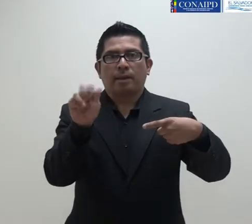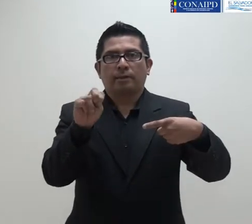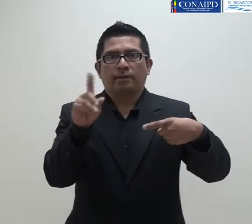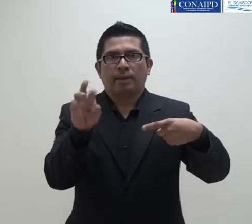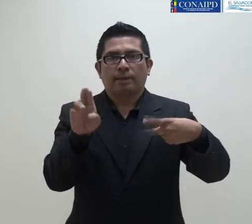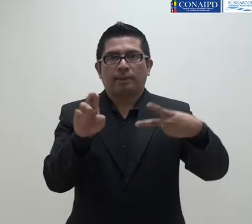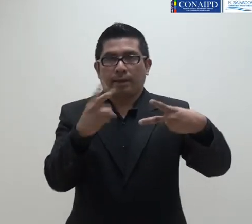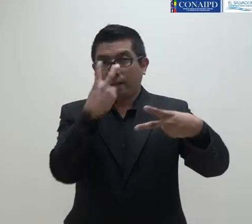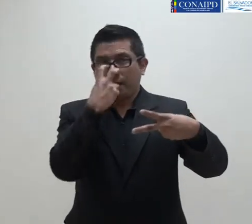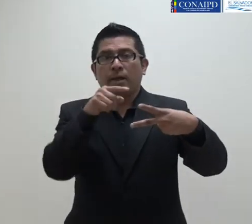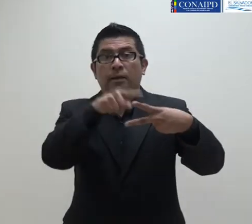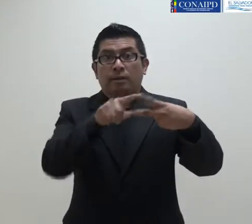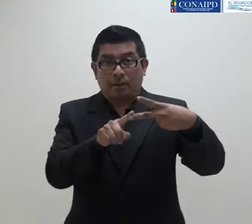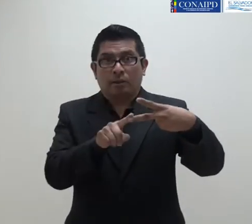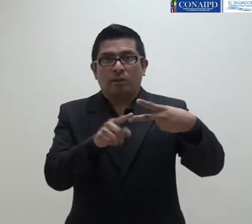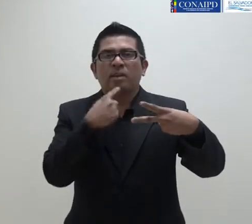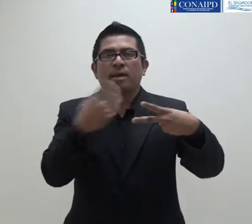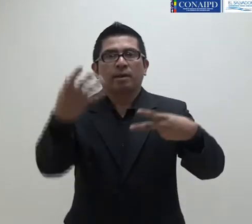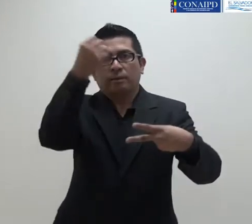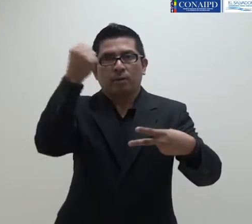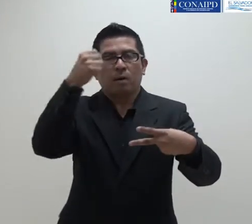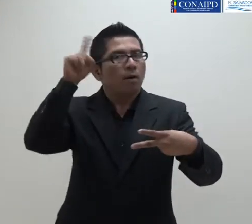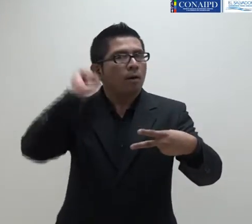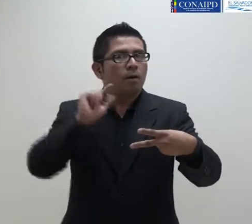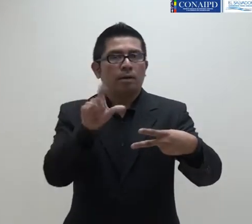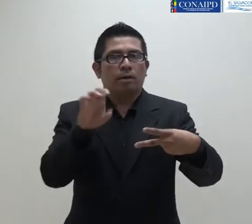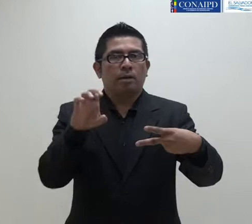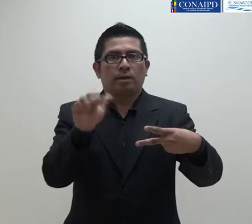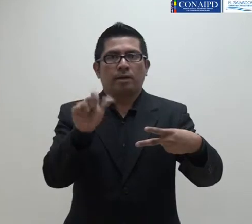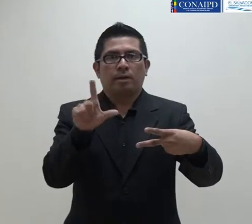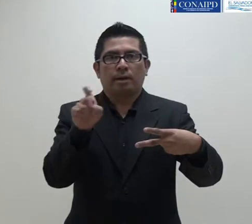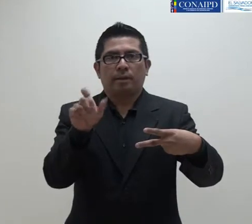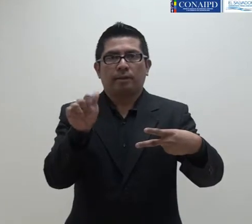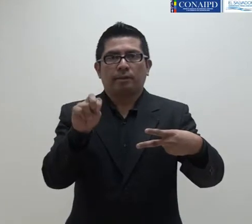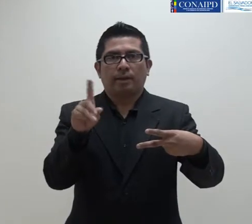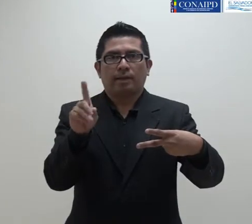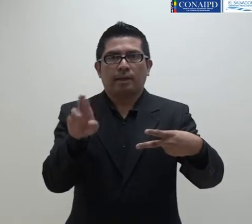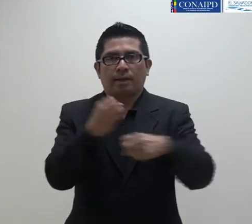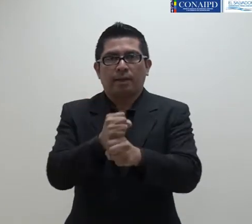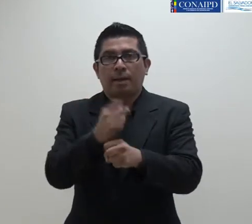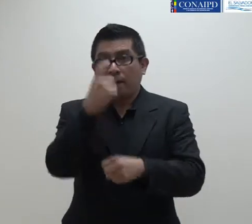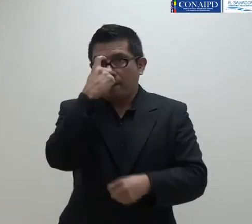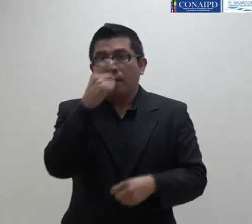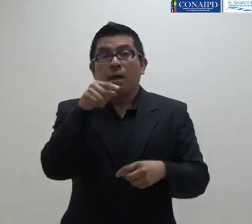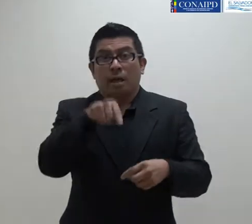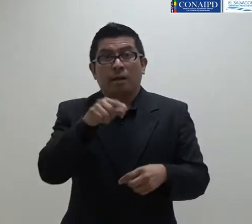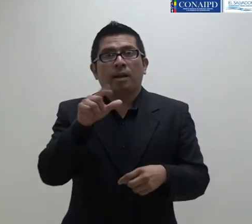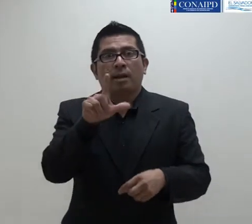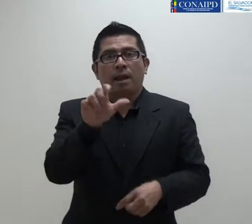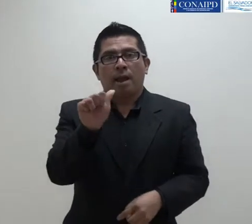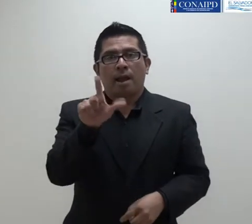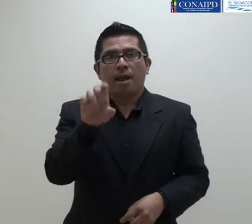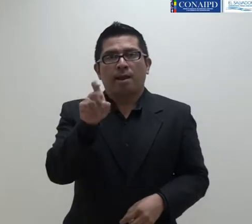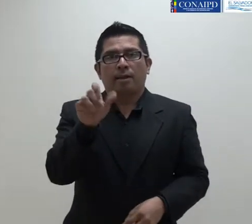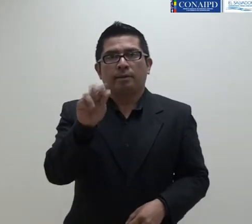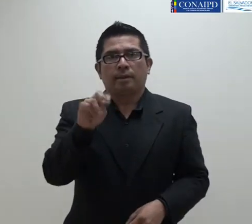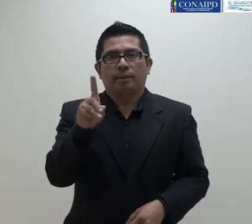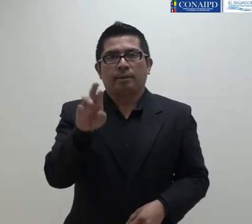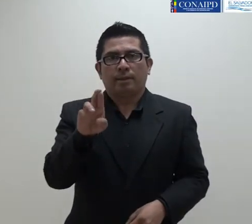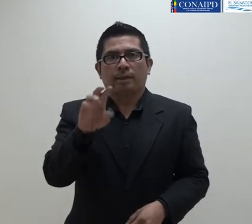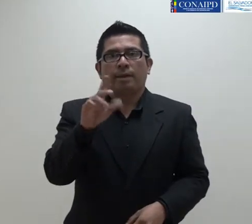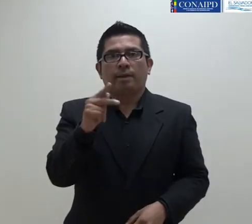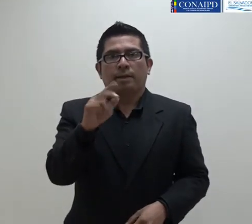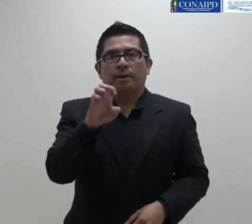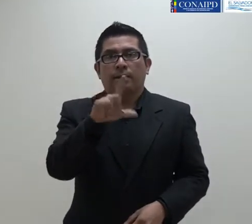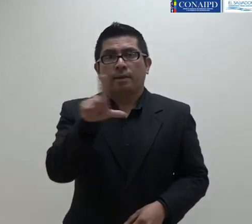ambas elecciones, el candidato electo fue el licenciado Alexander Kellman. Para impulsar la candidatura del licenciado Kellman, se coordinó y